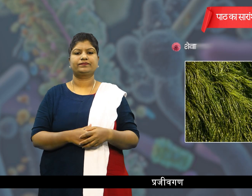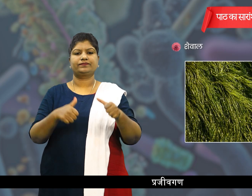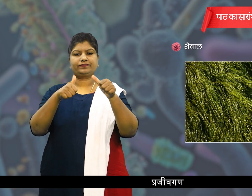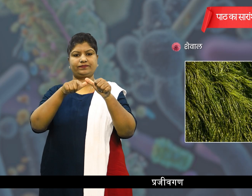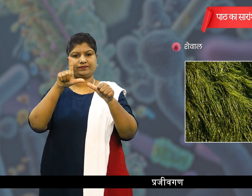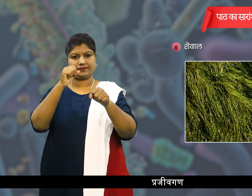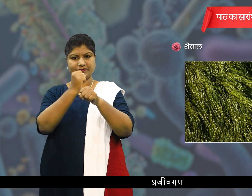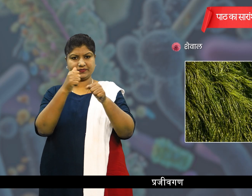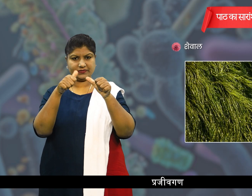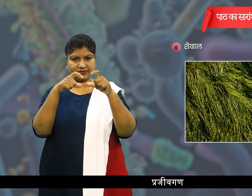प्रजीवगन।